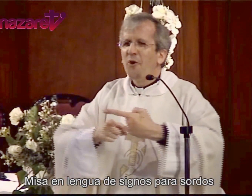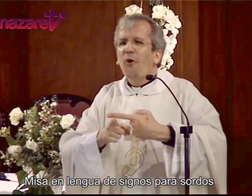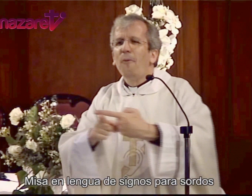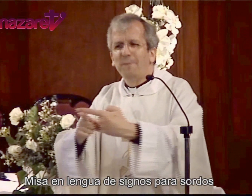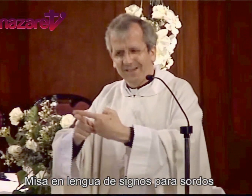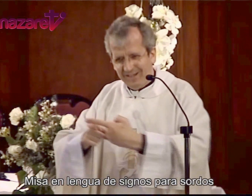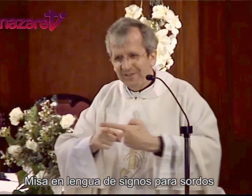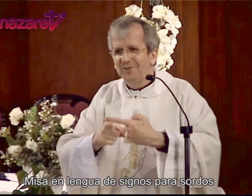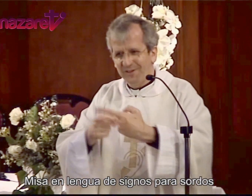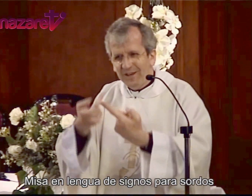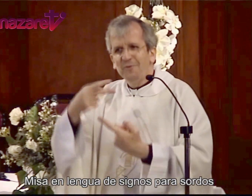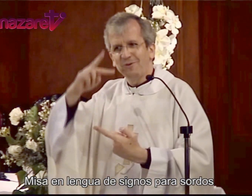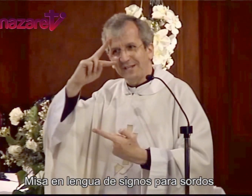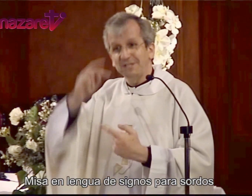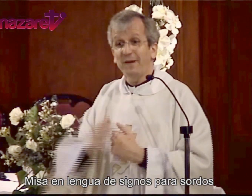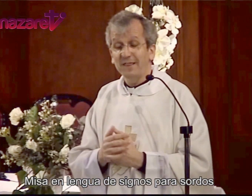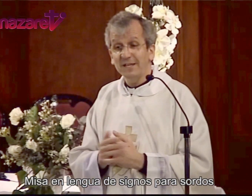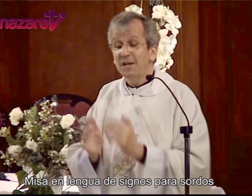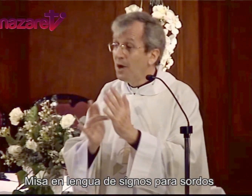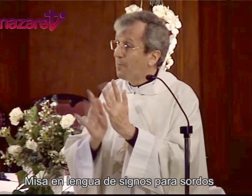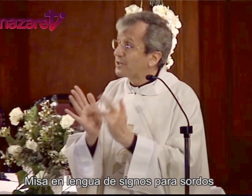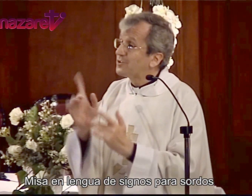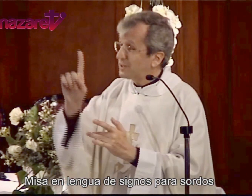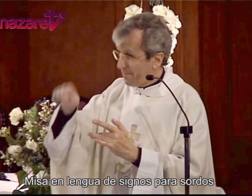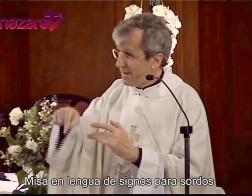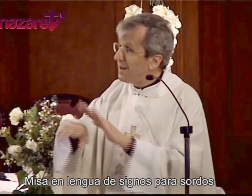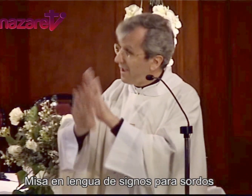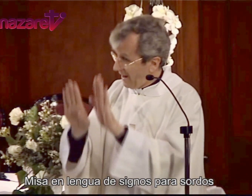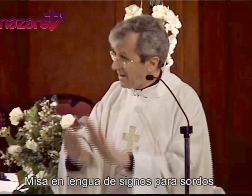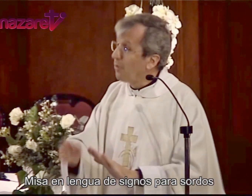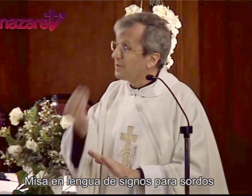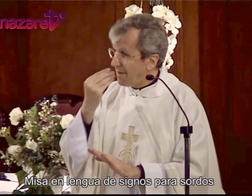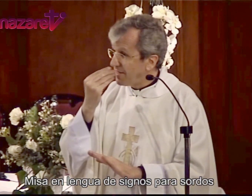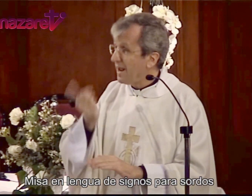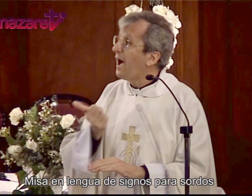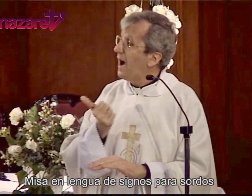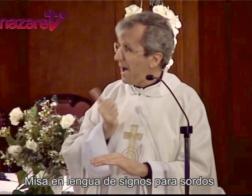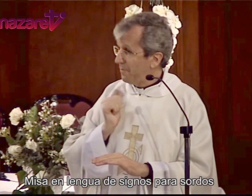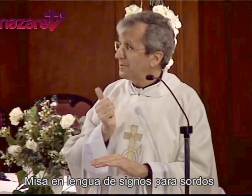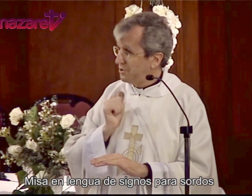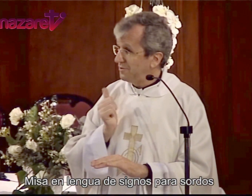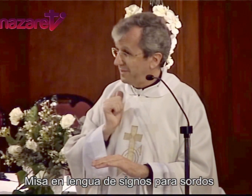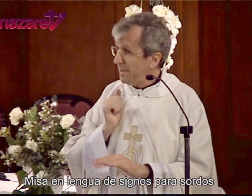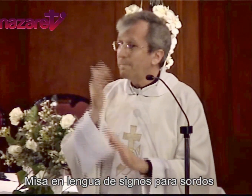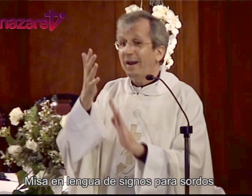Compartiendo nuestras experiencias Pues Jesús también En la última cena Aprovechó Para